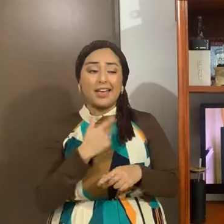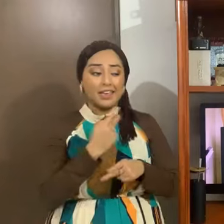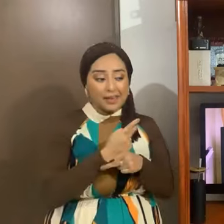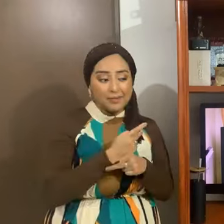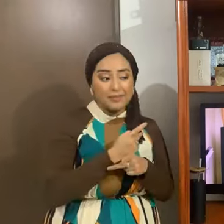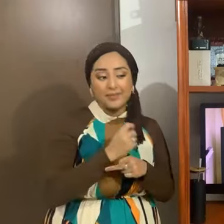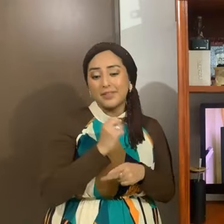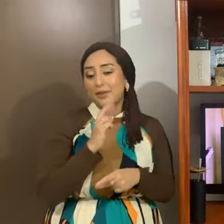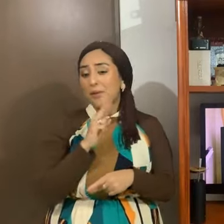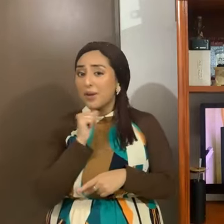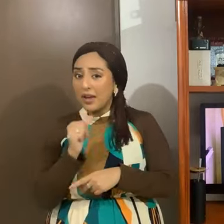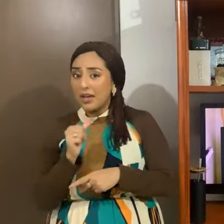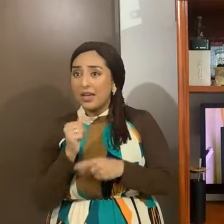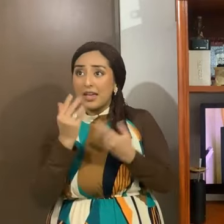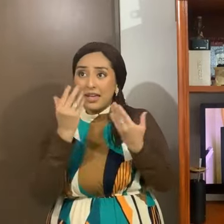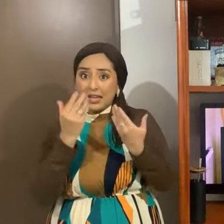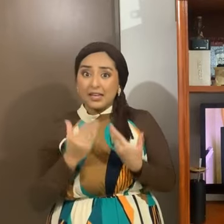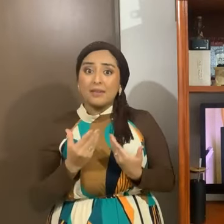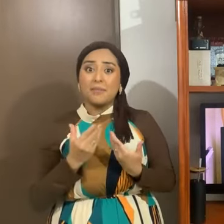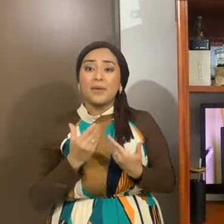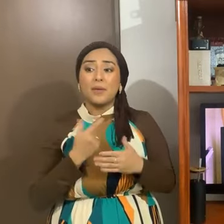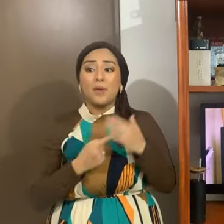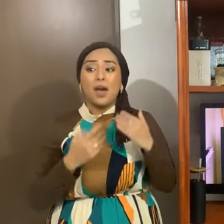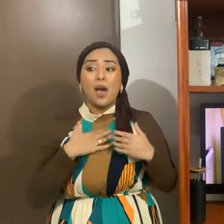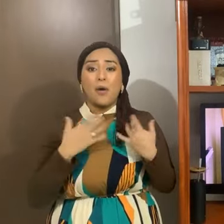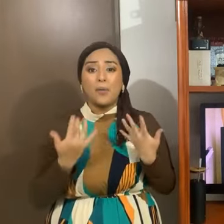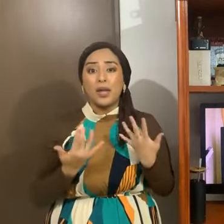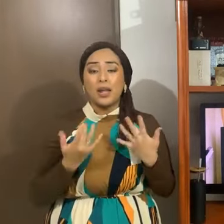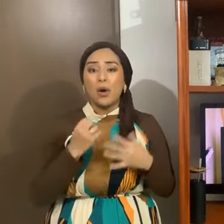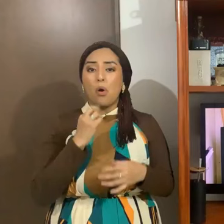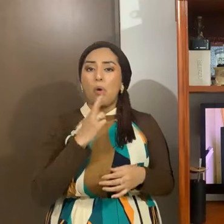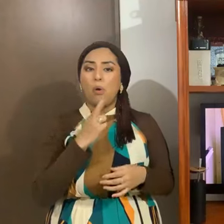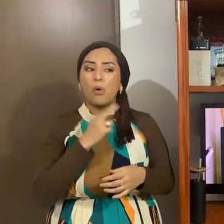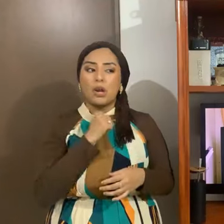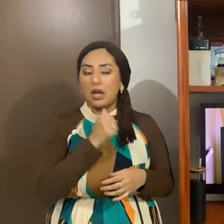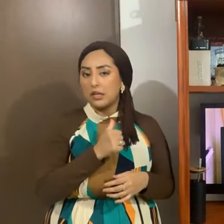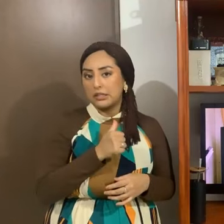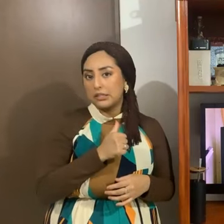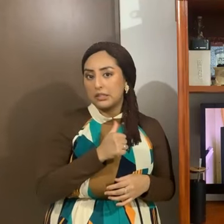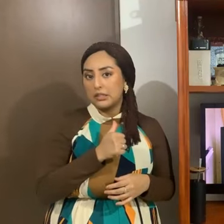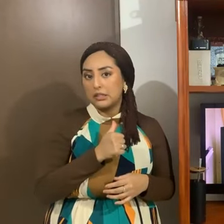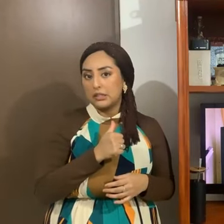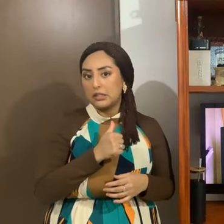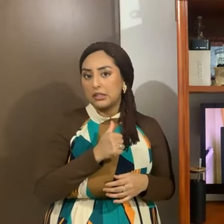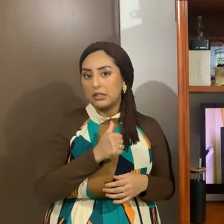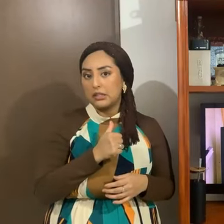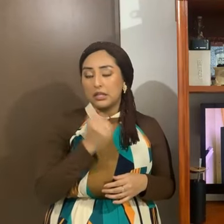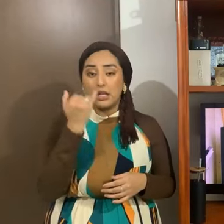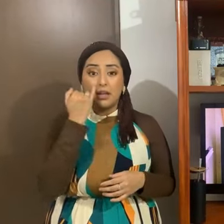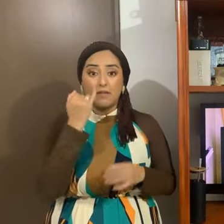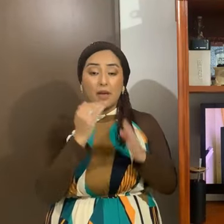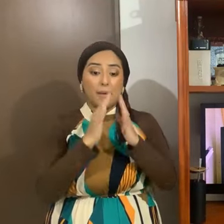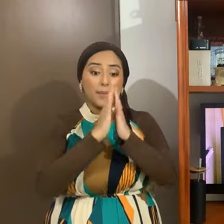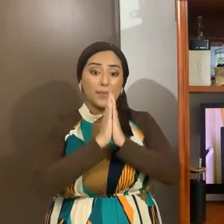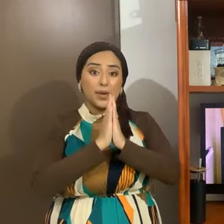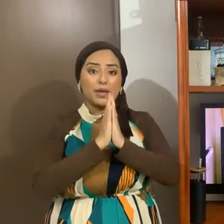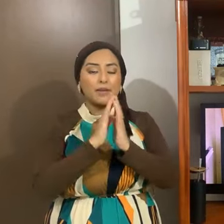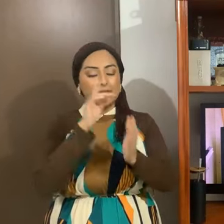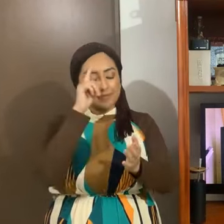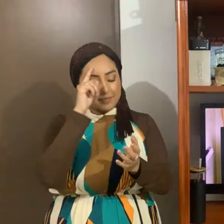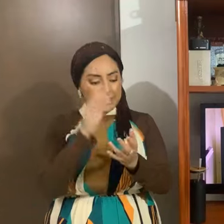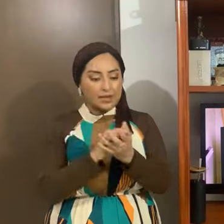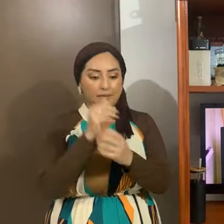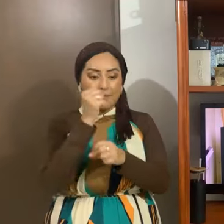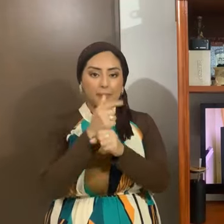lo cumplí? ¿Me ha dado los resultados que espero o no me ha dado los resultados que espero? Si es en el caso de orar, créanme,